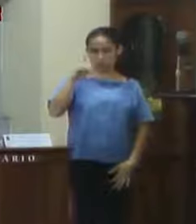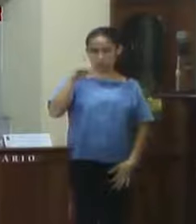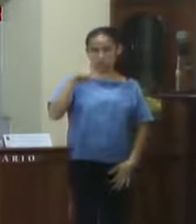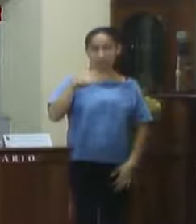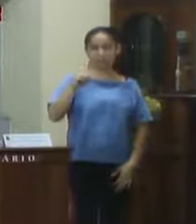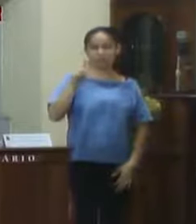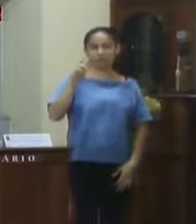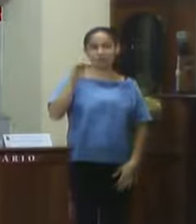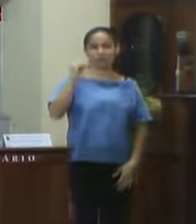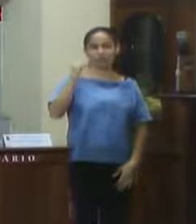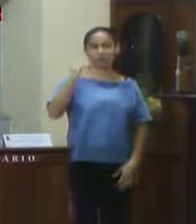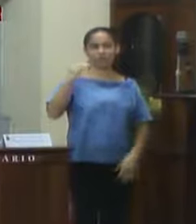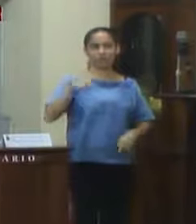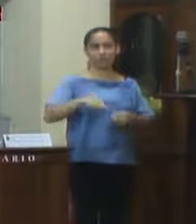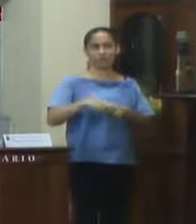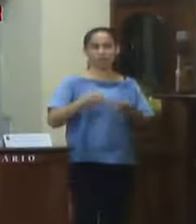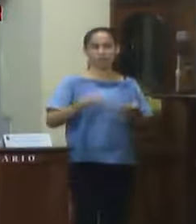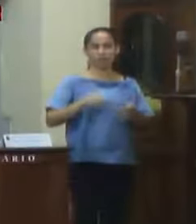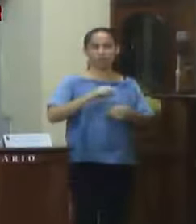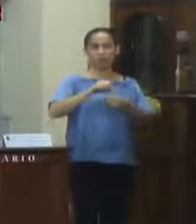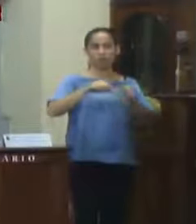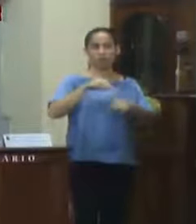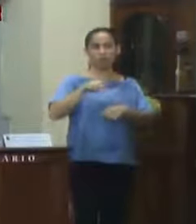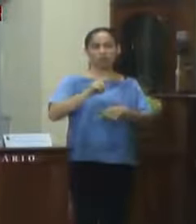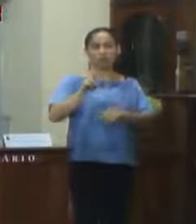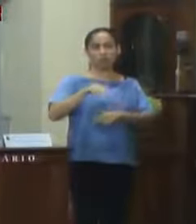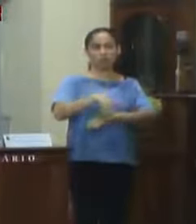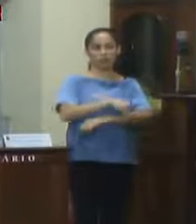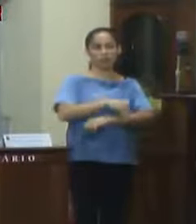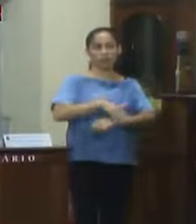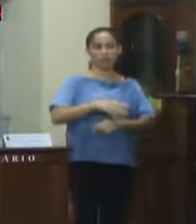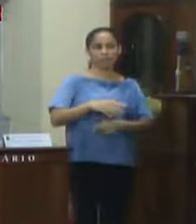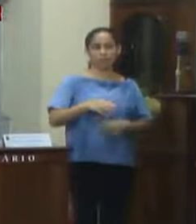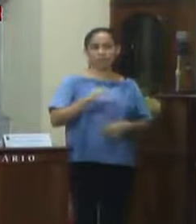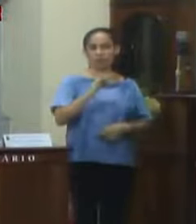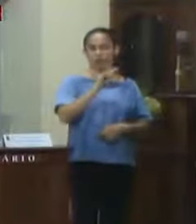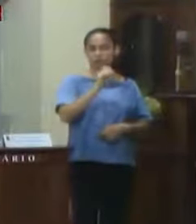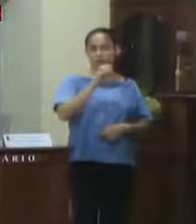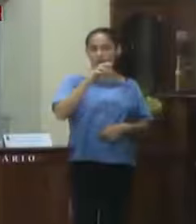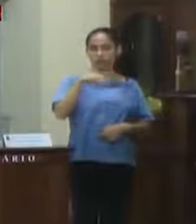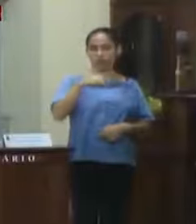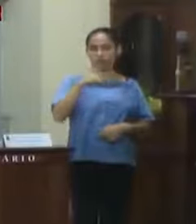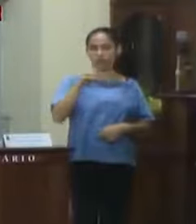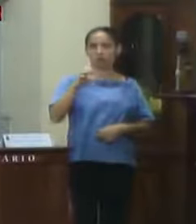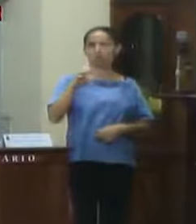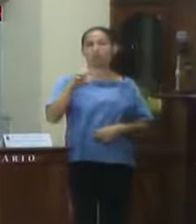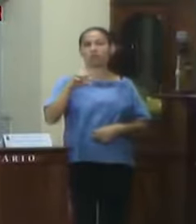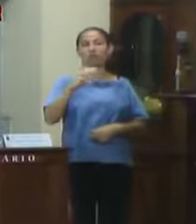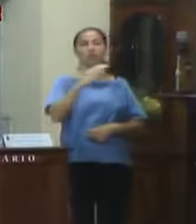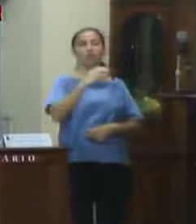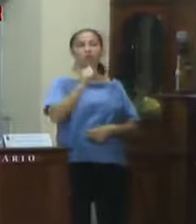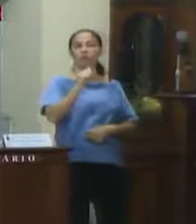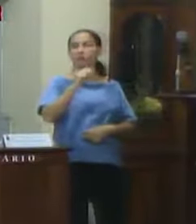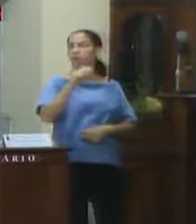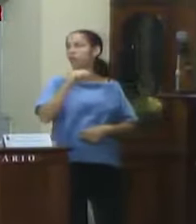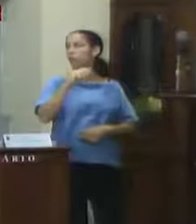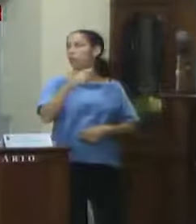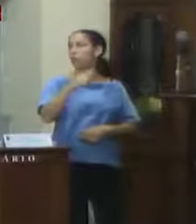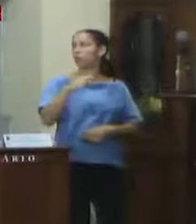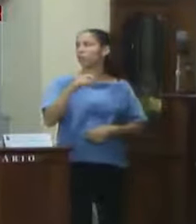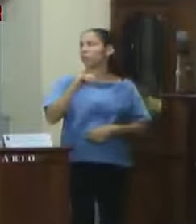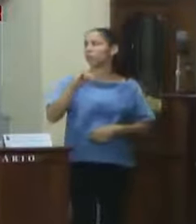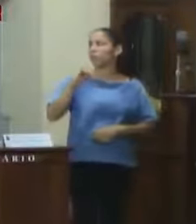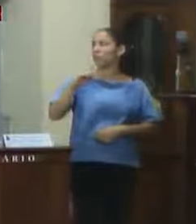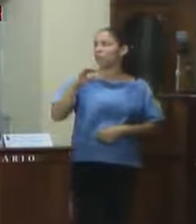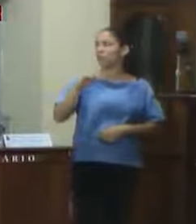Passa a ser conhecida como Rua Raimundo Fernandes Caixeiro, a até agora denominada Rua Projetada B, localizada na Zona Industrial de